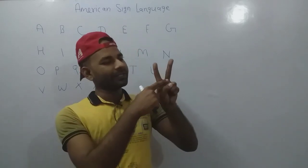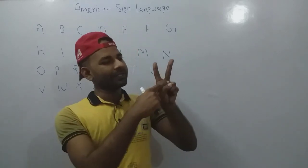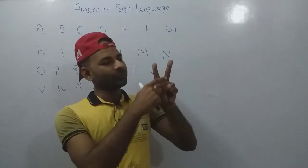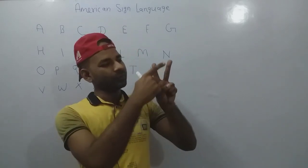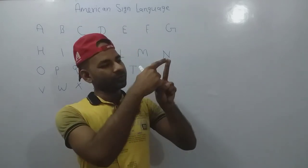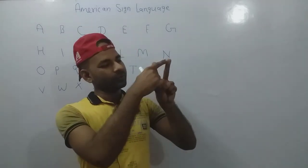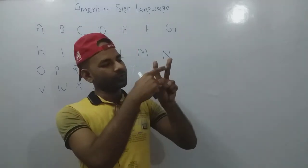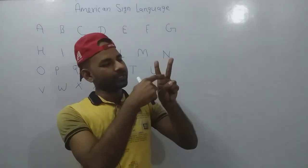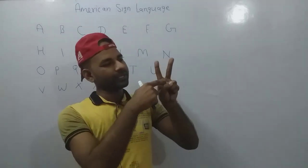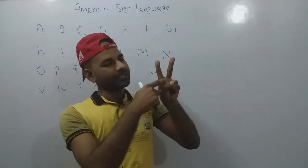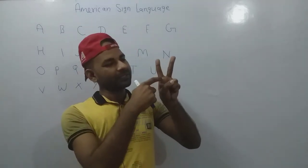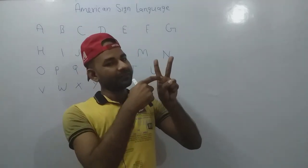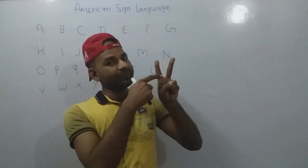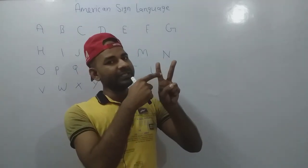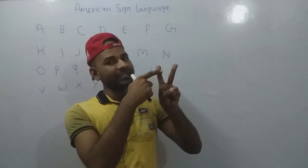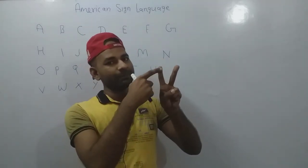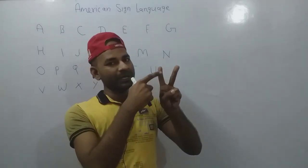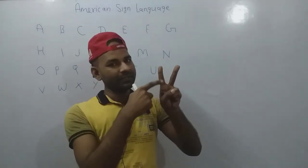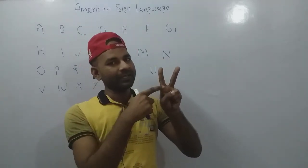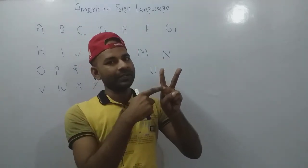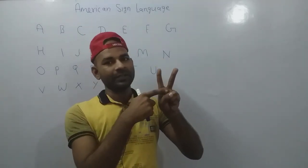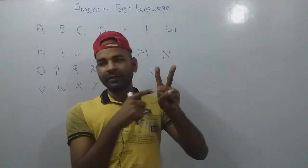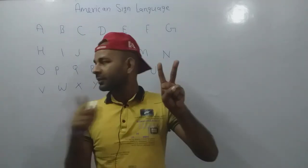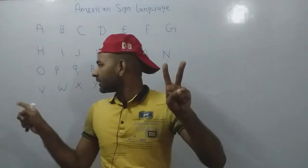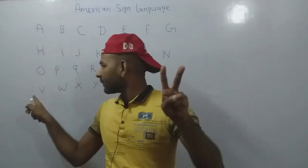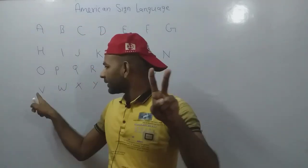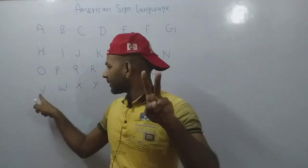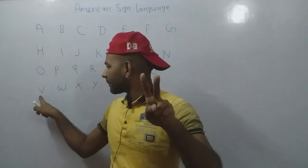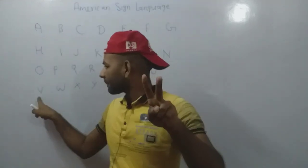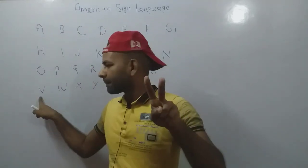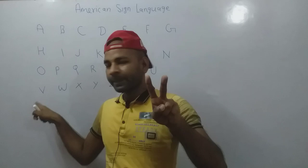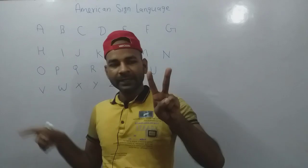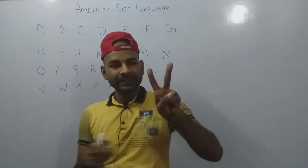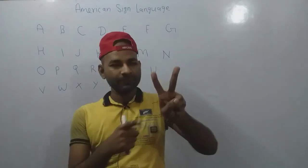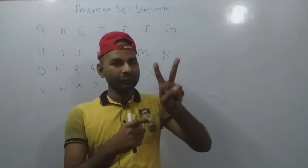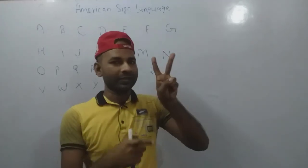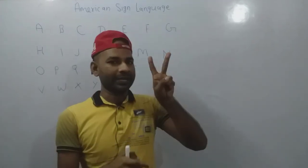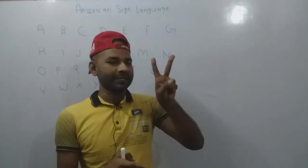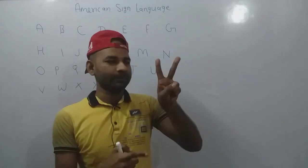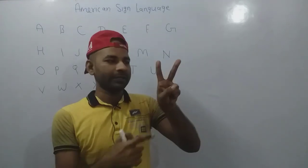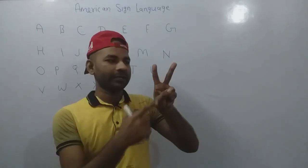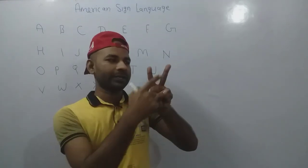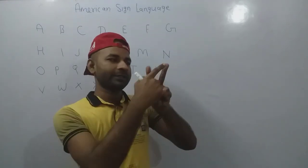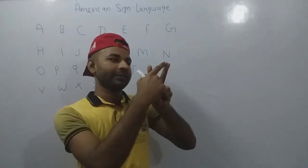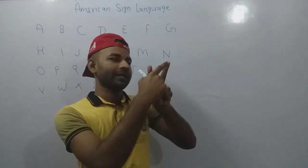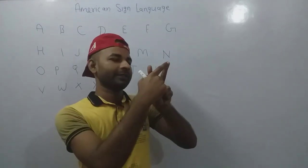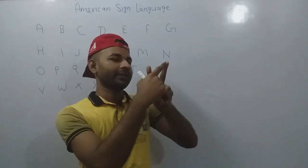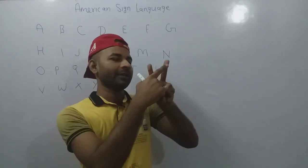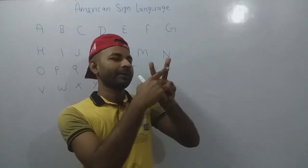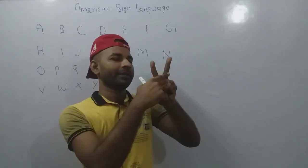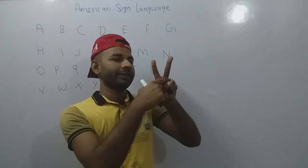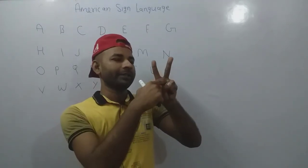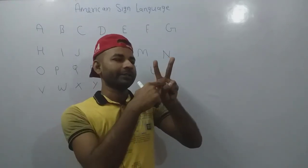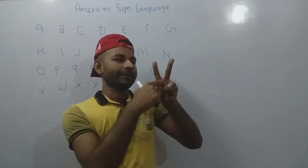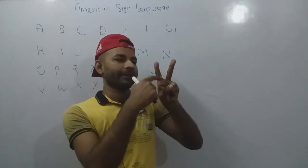देखिए तो ये जो दिख रहा है ना, ये वी शेप में ही दिख रहा है, यही वाला सेम वही दिख रहा है इसमें, अगर ध्यान से देखें आप इधर से